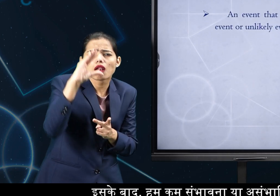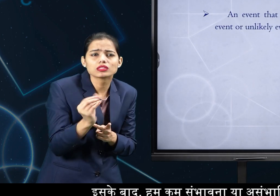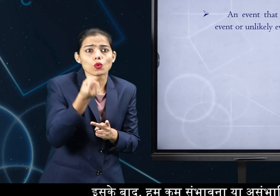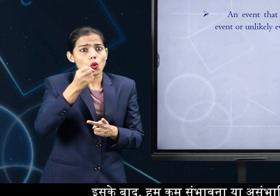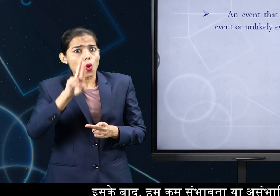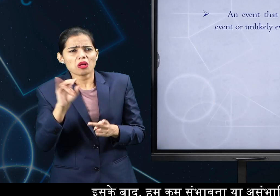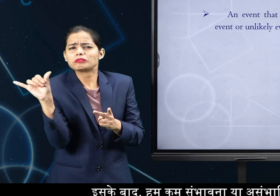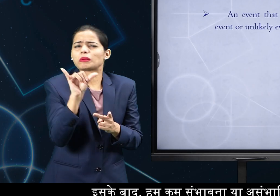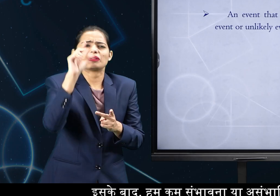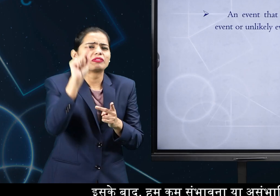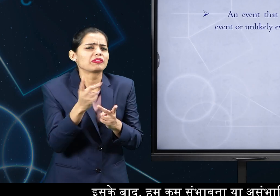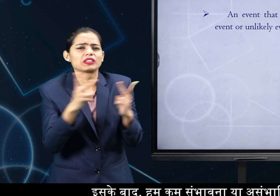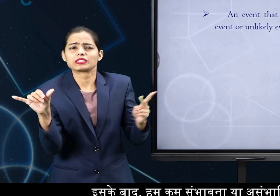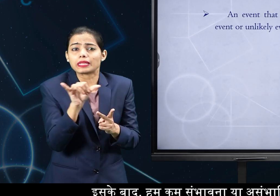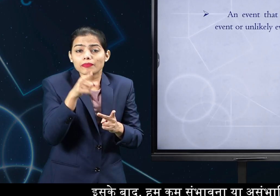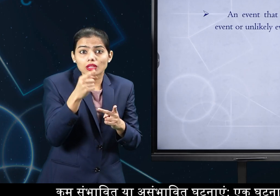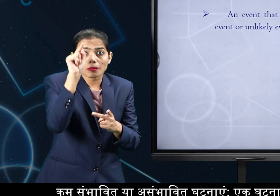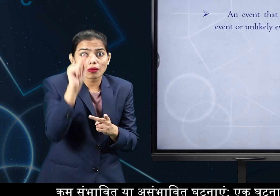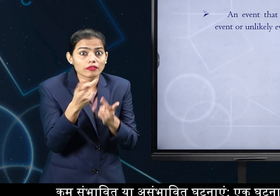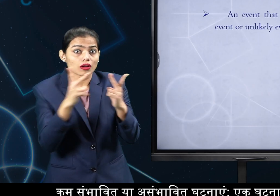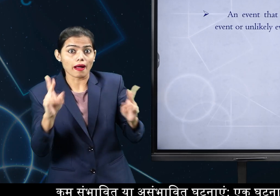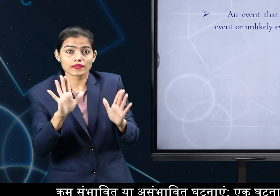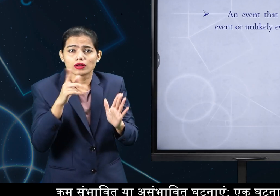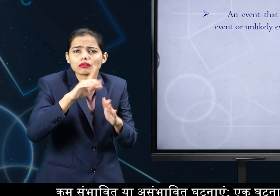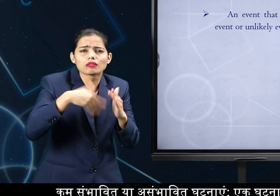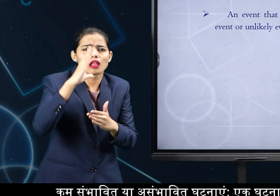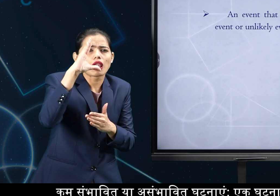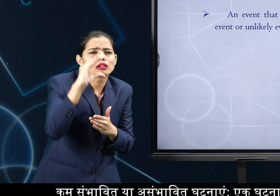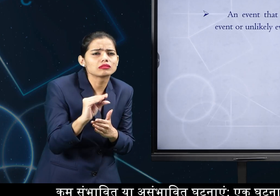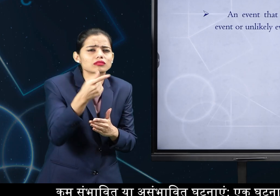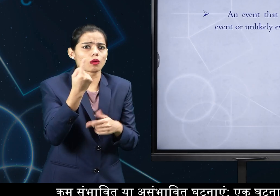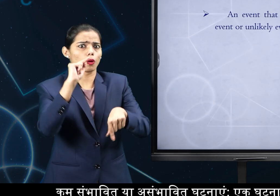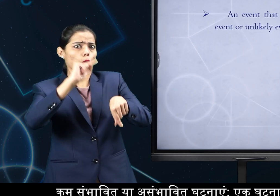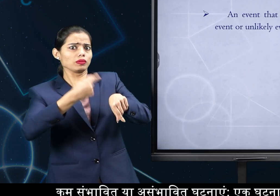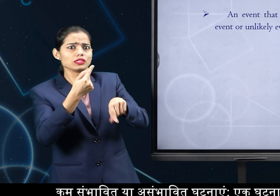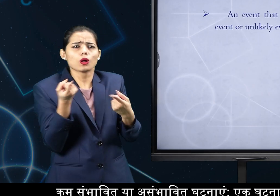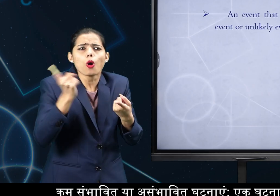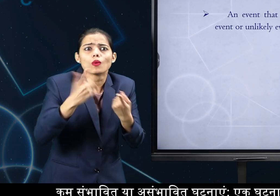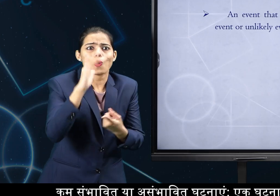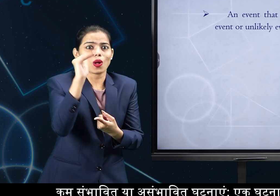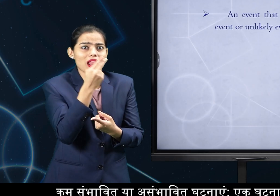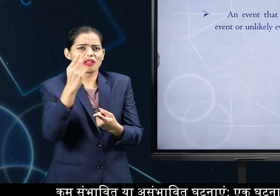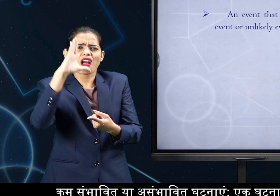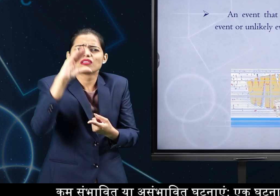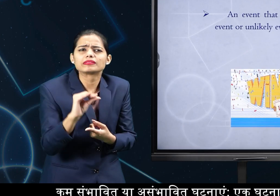बारे में जानेंगे। कम संभावित या असंभावित घटनाएं एक घटना जिसके होने